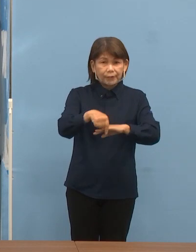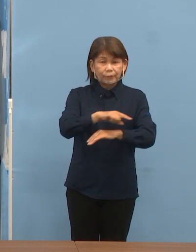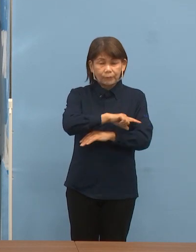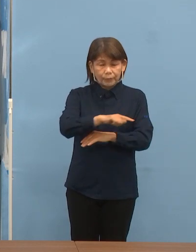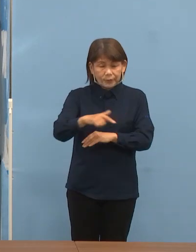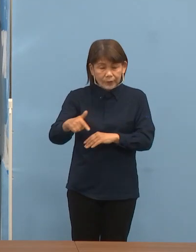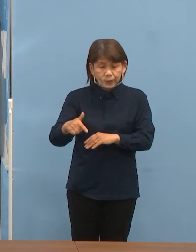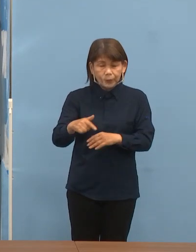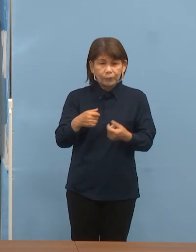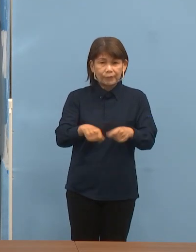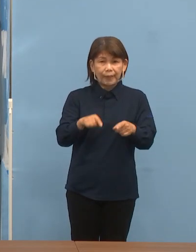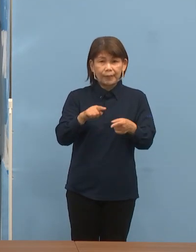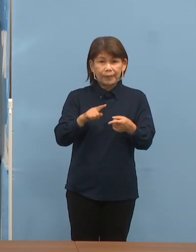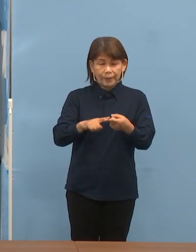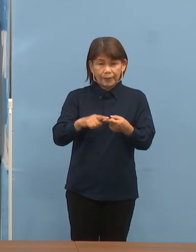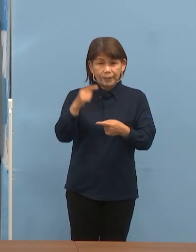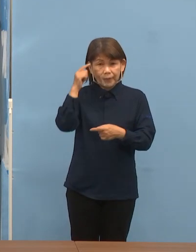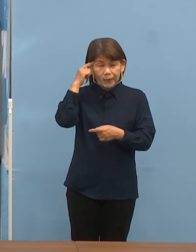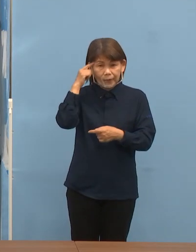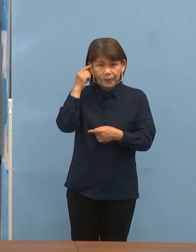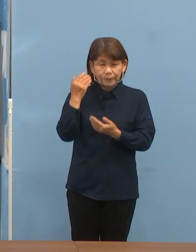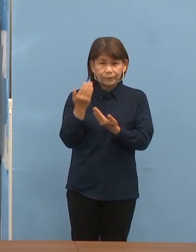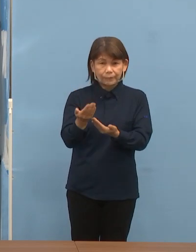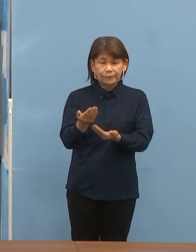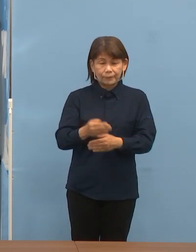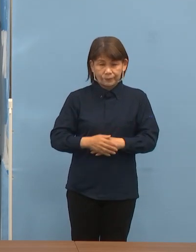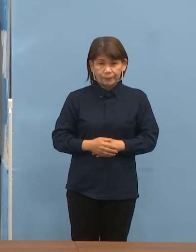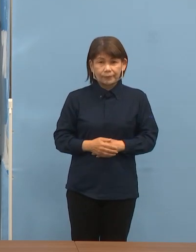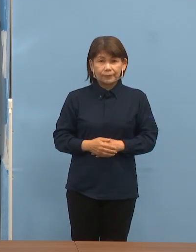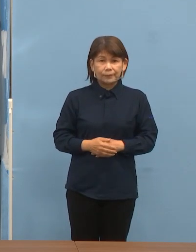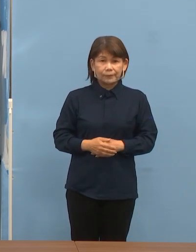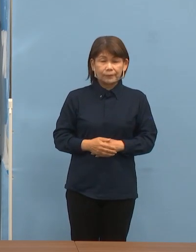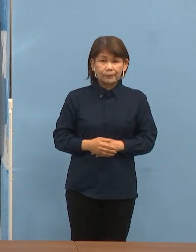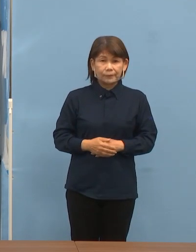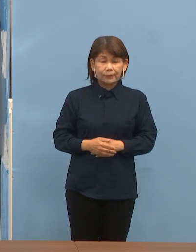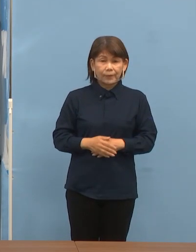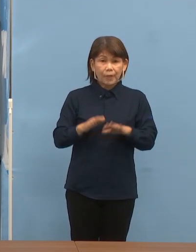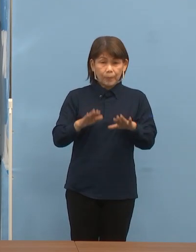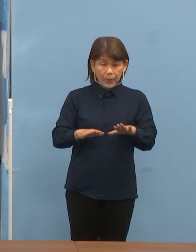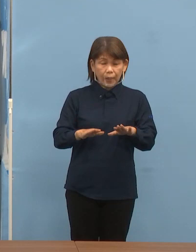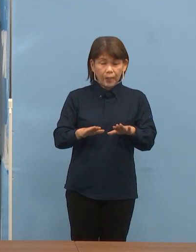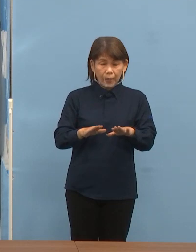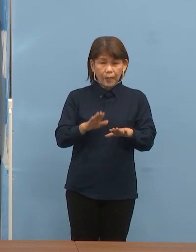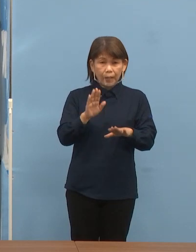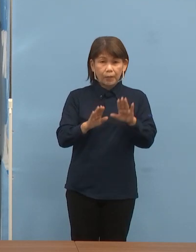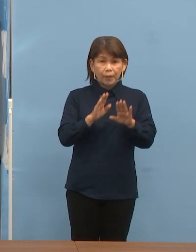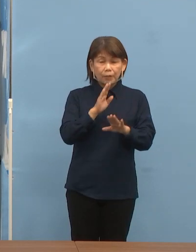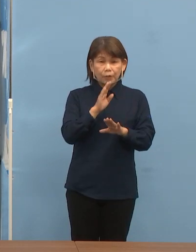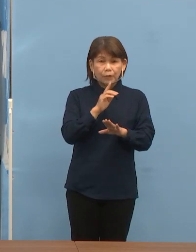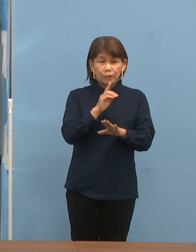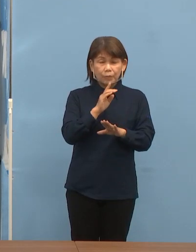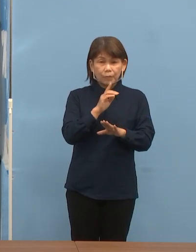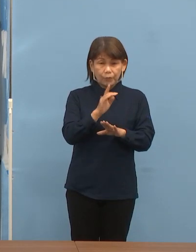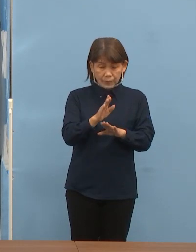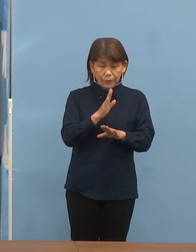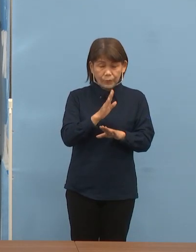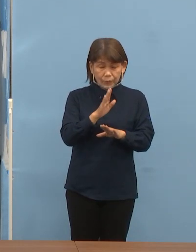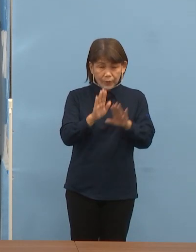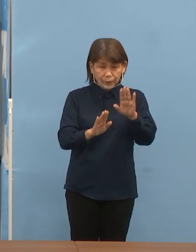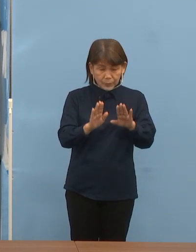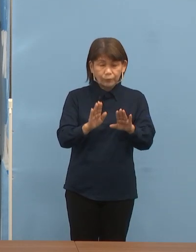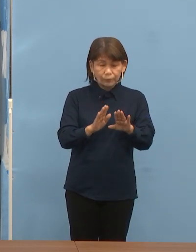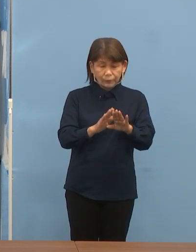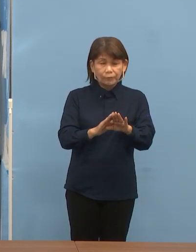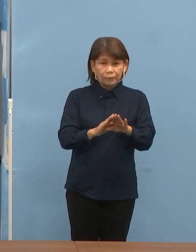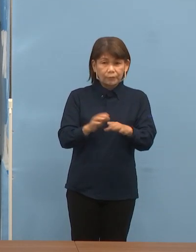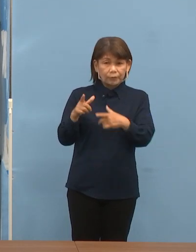あれば教えてください。 はい、まず今の現状を言いますと、国の発表によればですね、6月1日から1